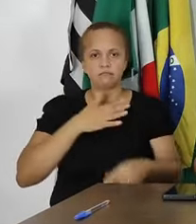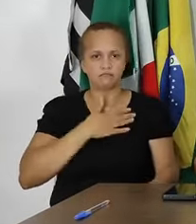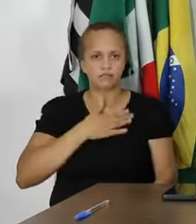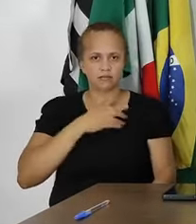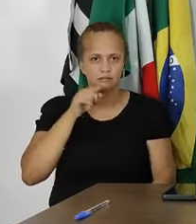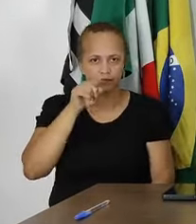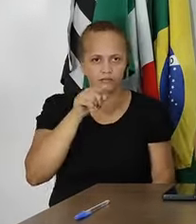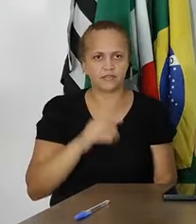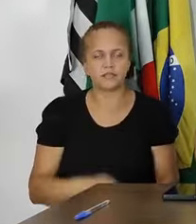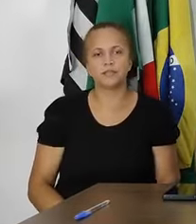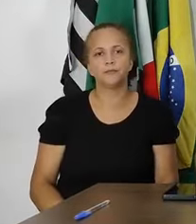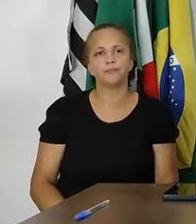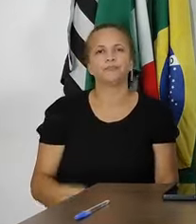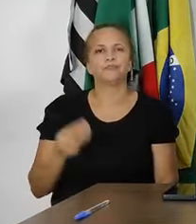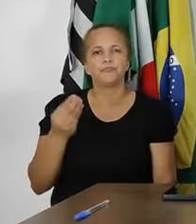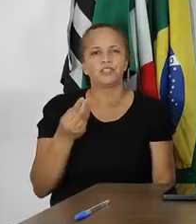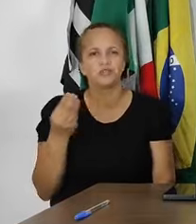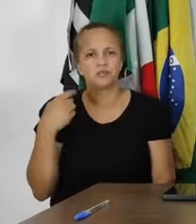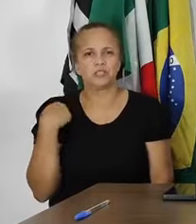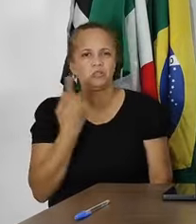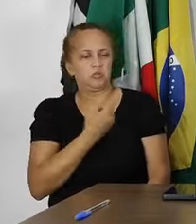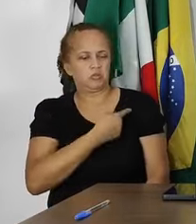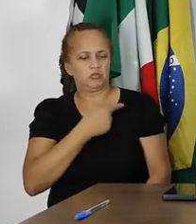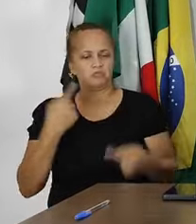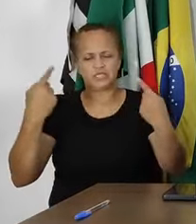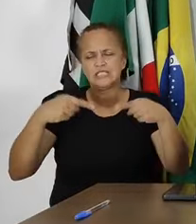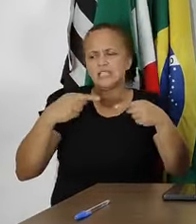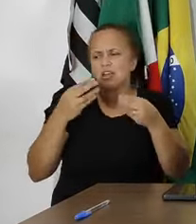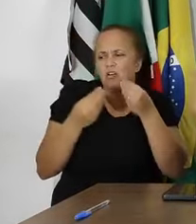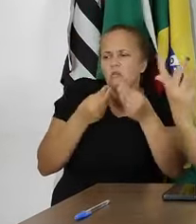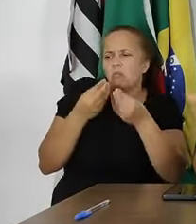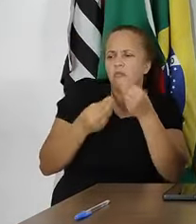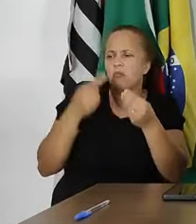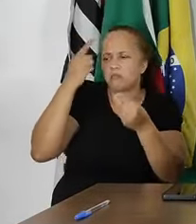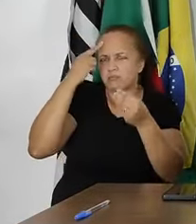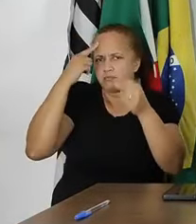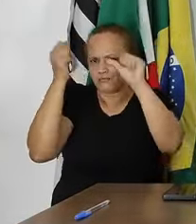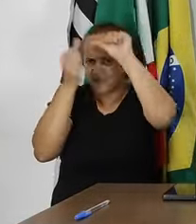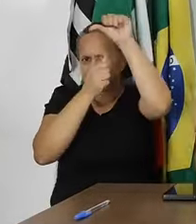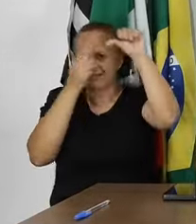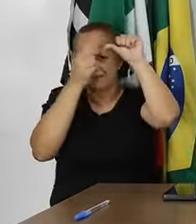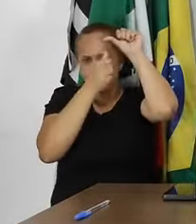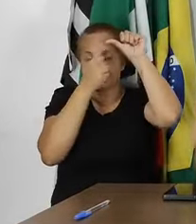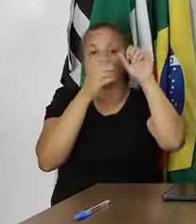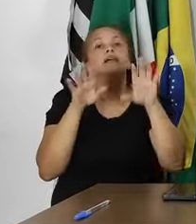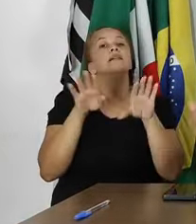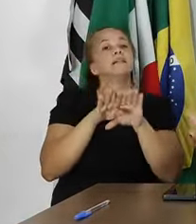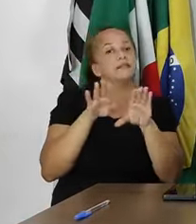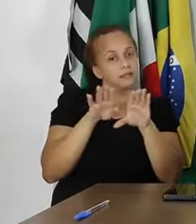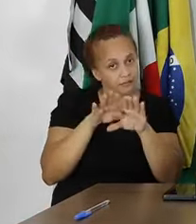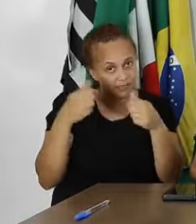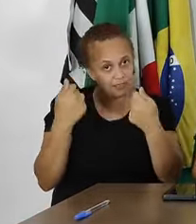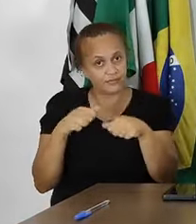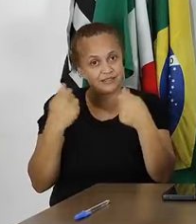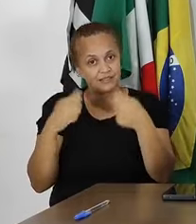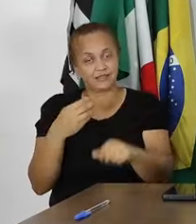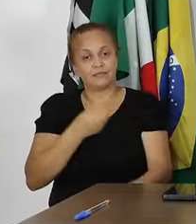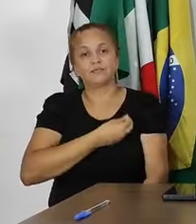estamos nesse desafio de renovar nossa maneira de pensar, nós também convivemos com pessoas que precisam também ter uma mente